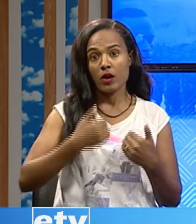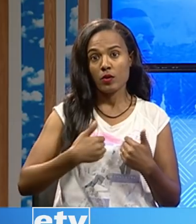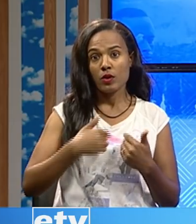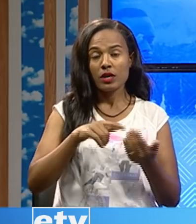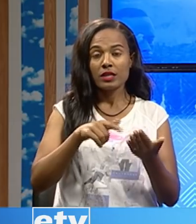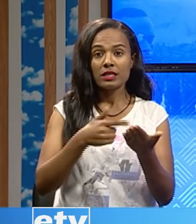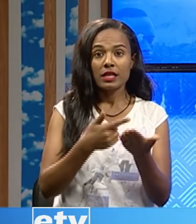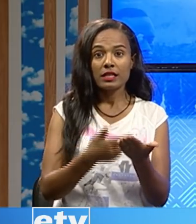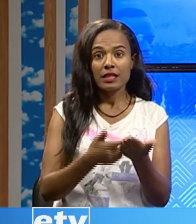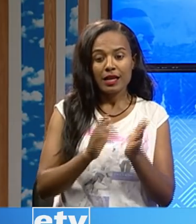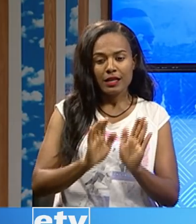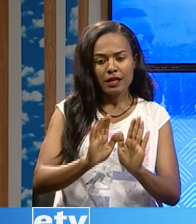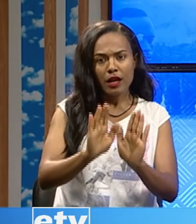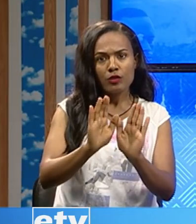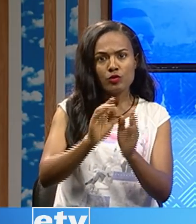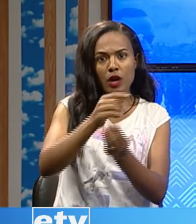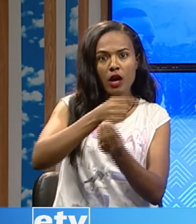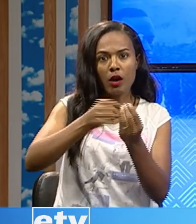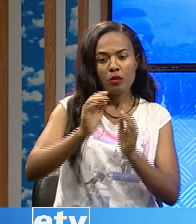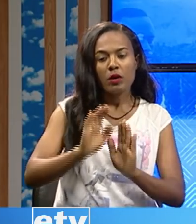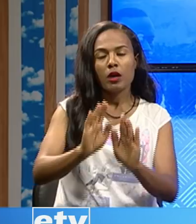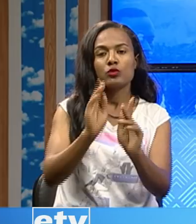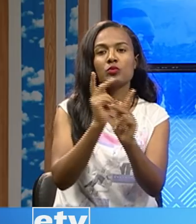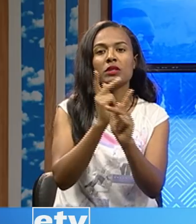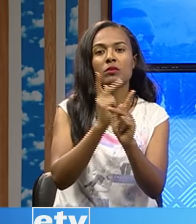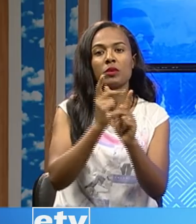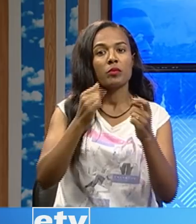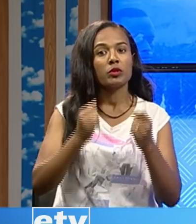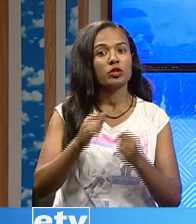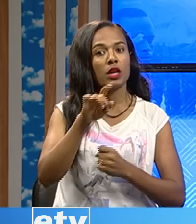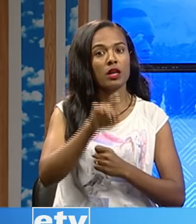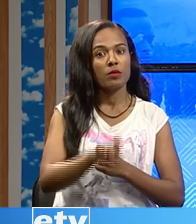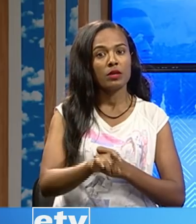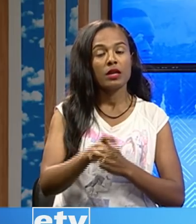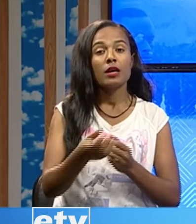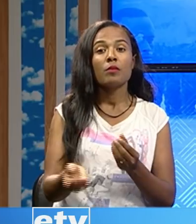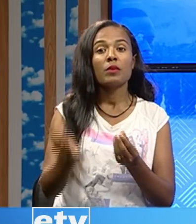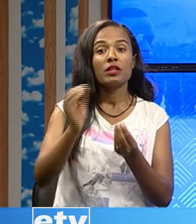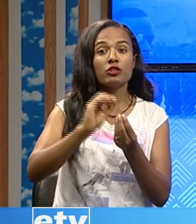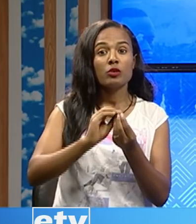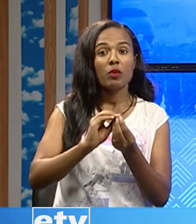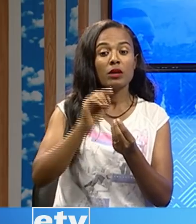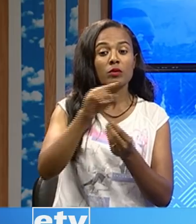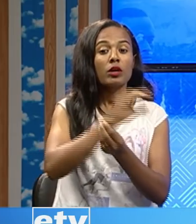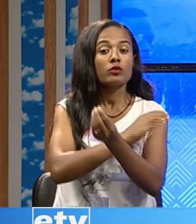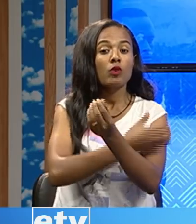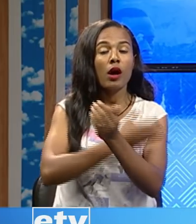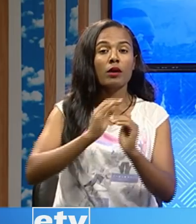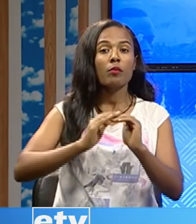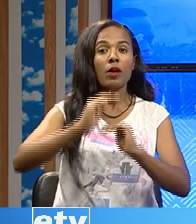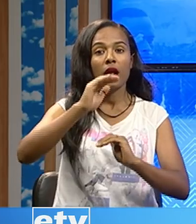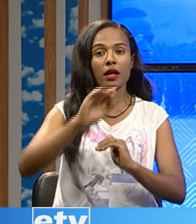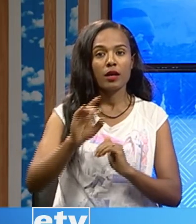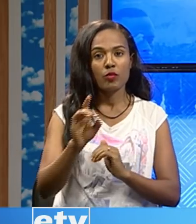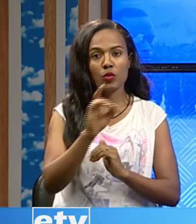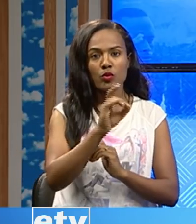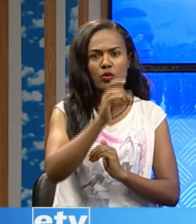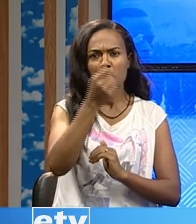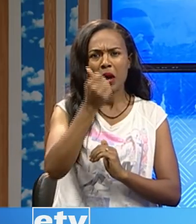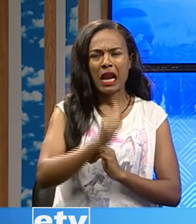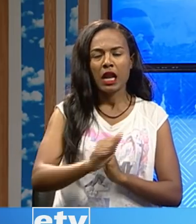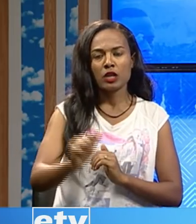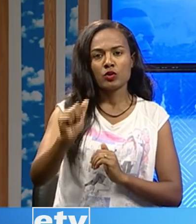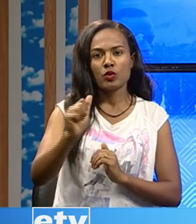ስለዚህ የራሱን አካባቢ በራሱ መጠበቅ መቻል አለበት። በተጨማሪነት ከሱ አቅም በላይ የሚሆኑትን